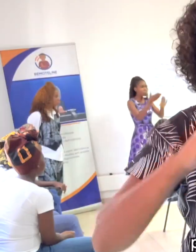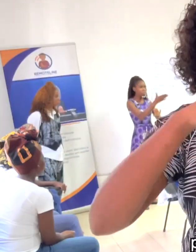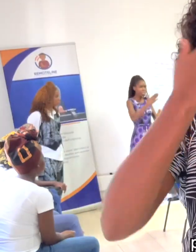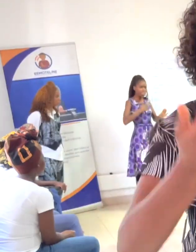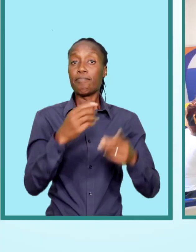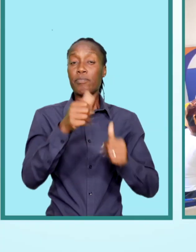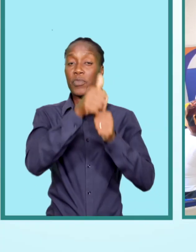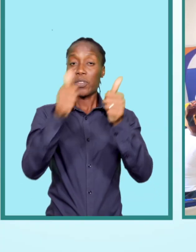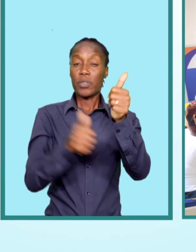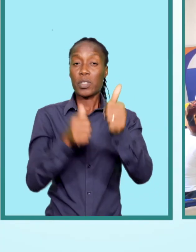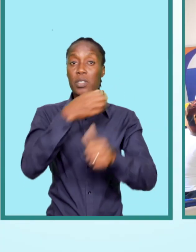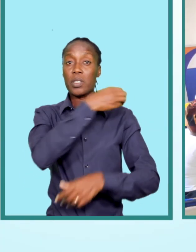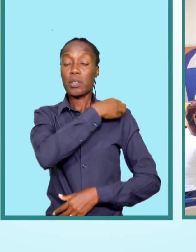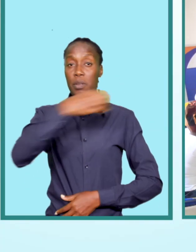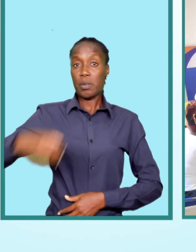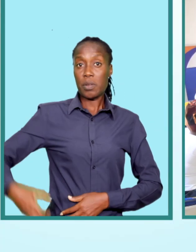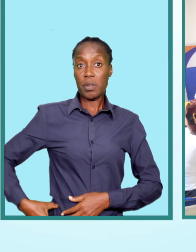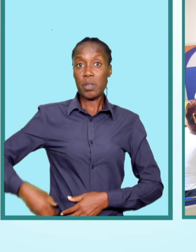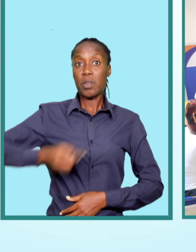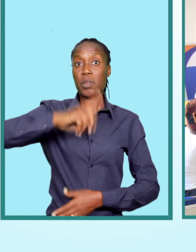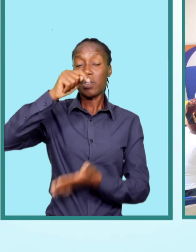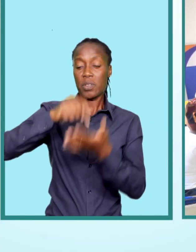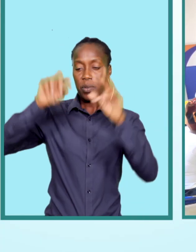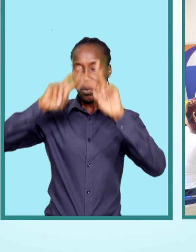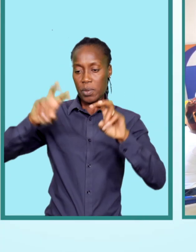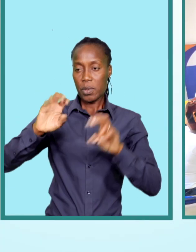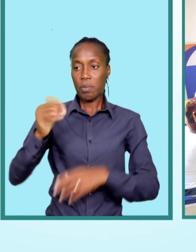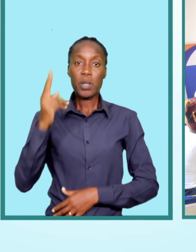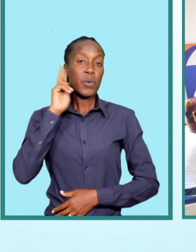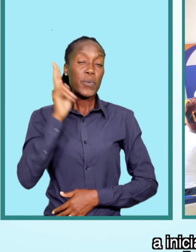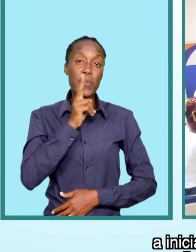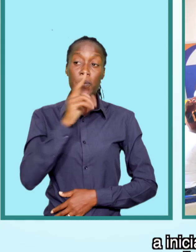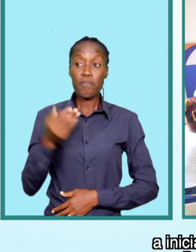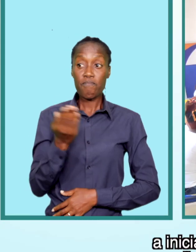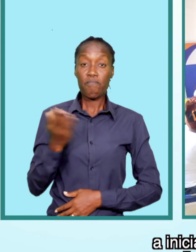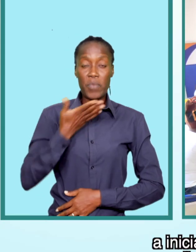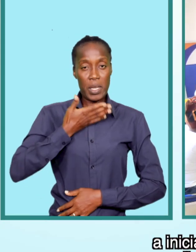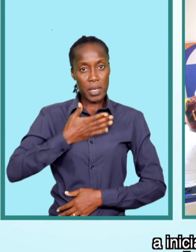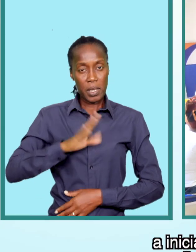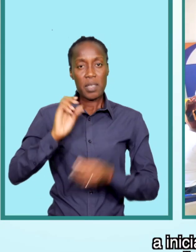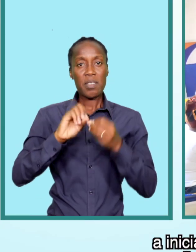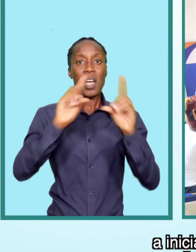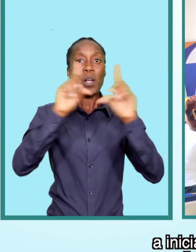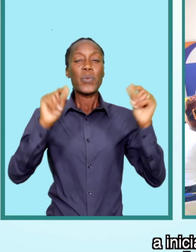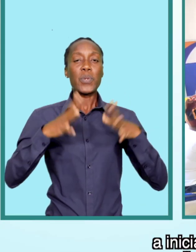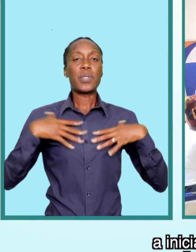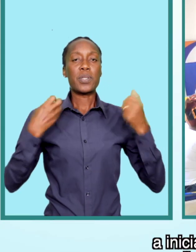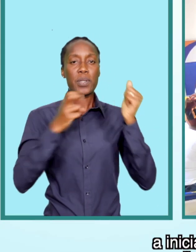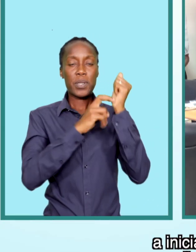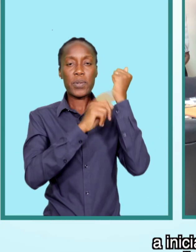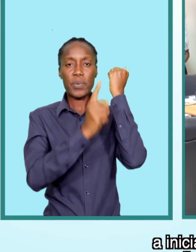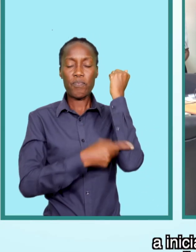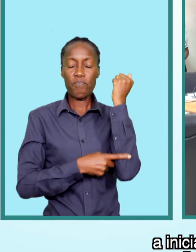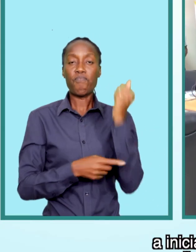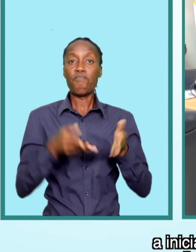o assunto. Segundo o vice-presidente do Centro de Estudos para Surdos, a iniciativa pretende desmitificar as